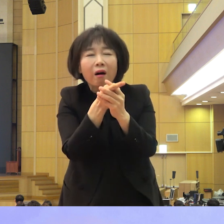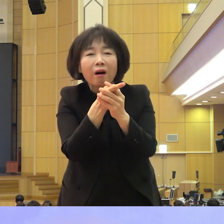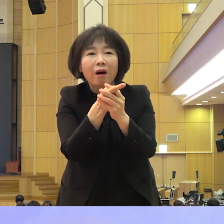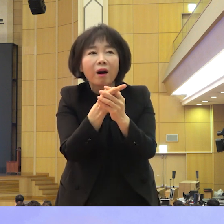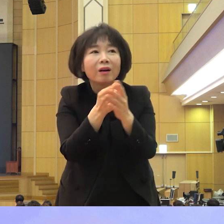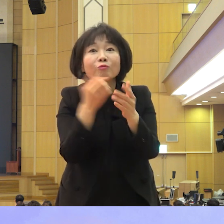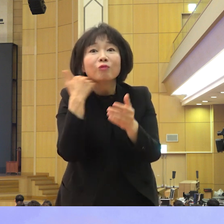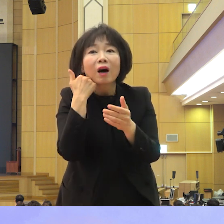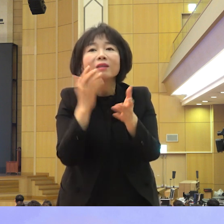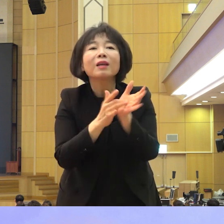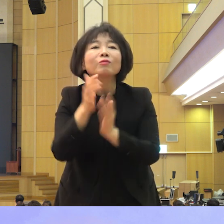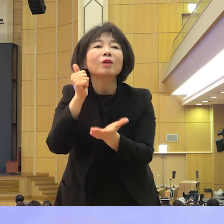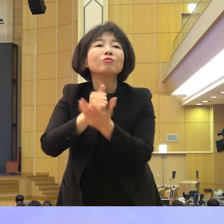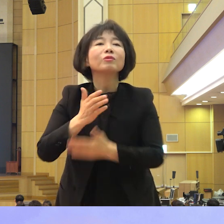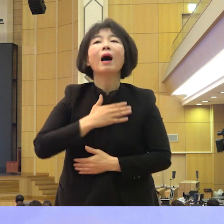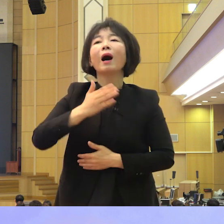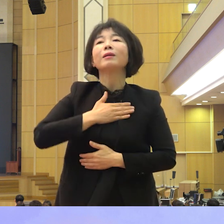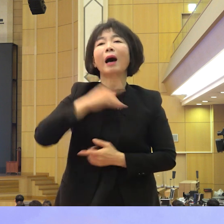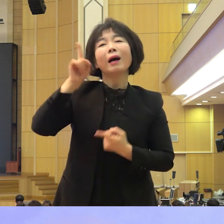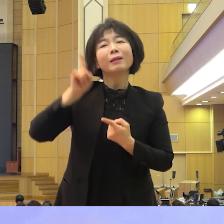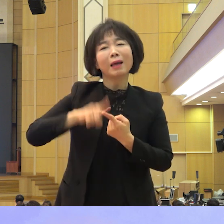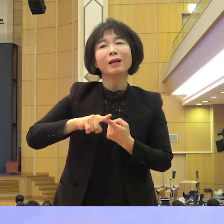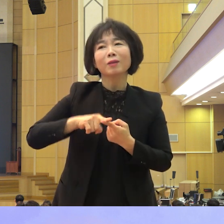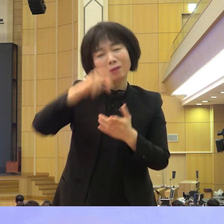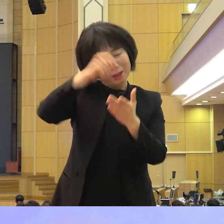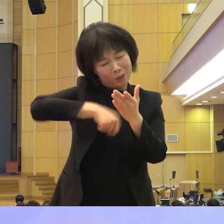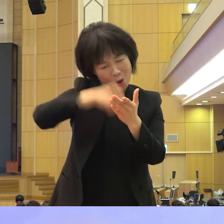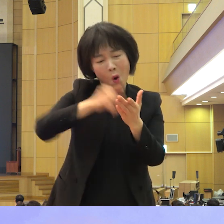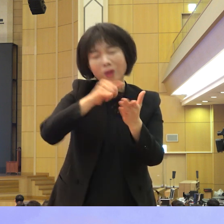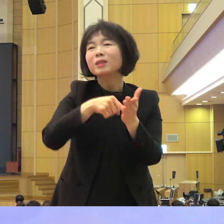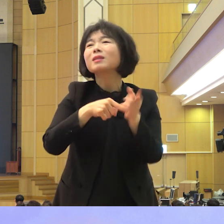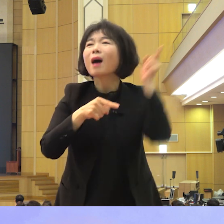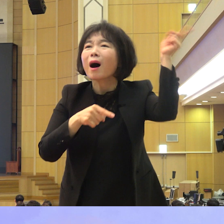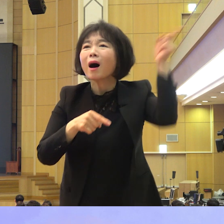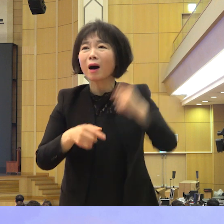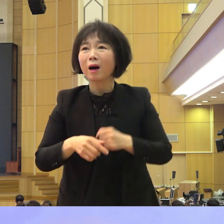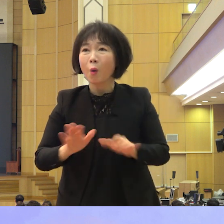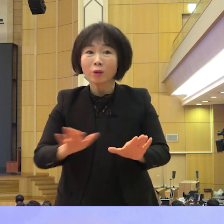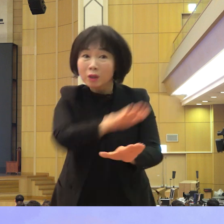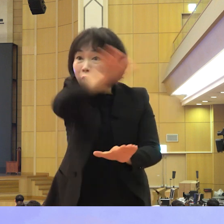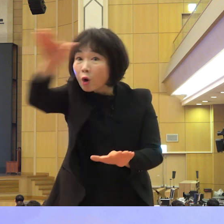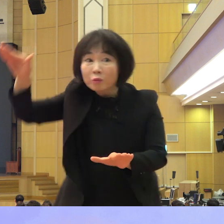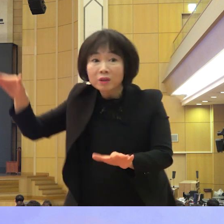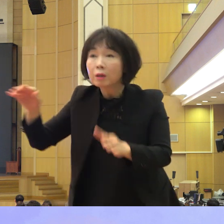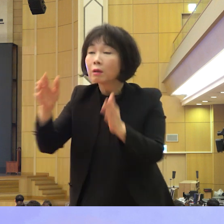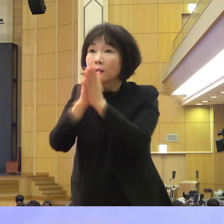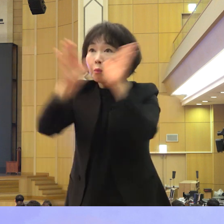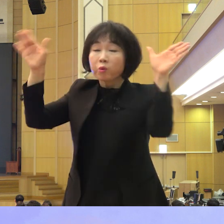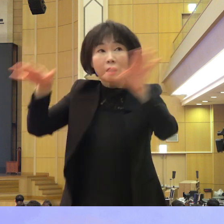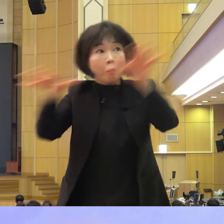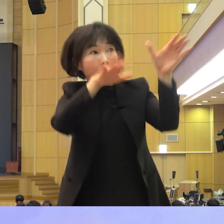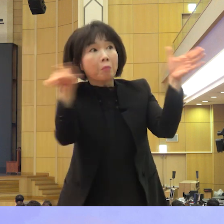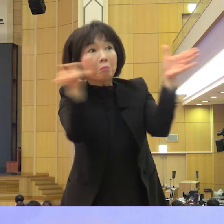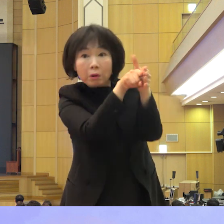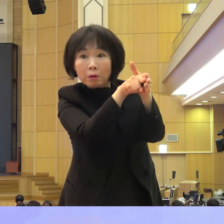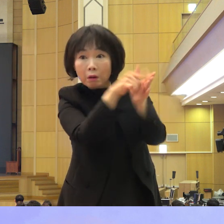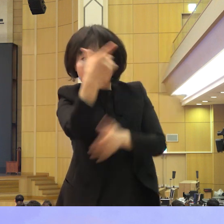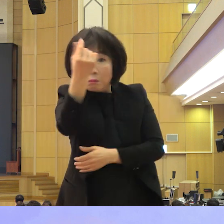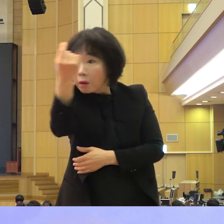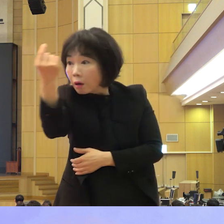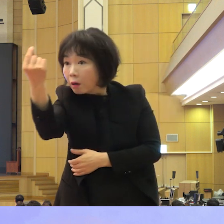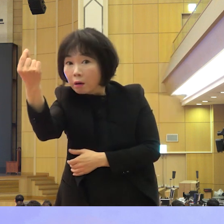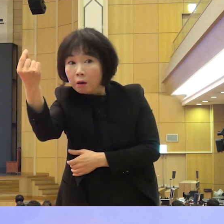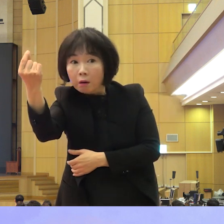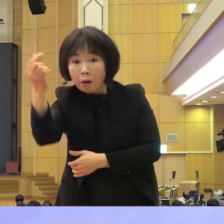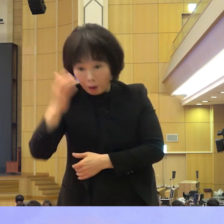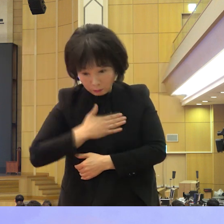사람들은 그러니까 율법주의자가 되는 것입니다. 오늘 모세를 믿었으면 너희가 나를 믿었을 것이다, 이는 다른